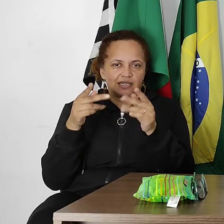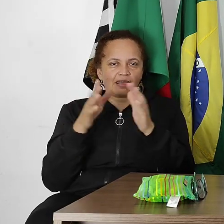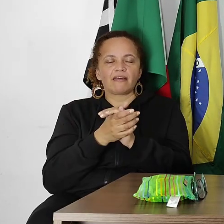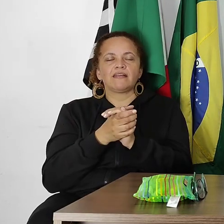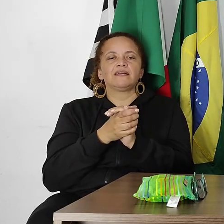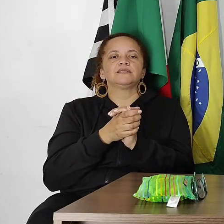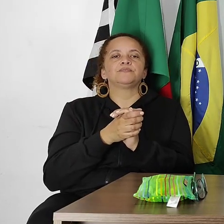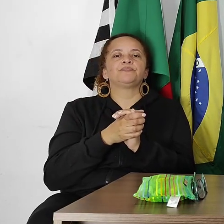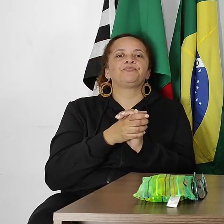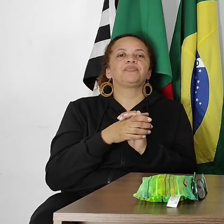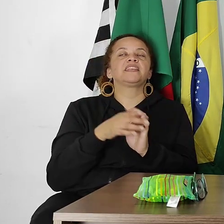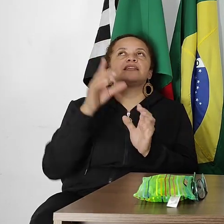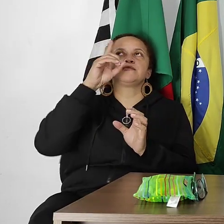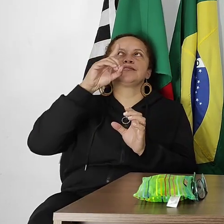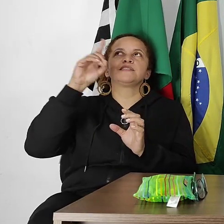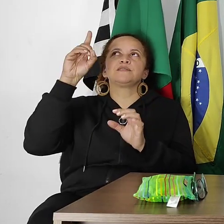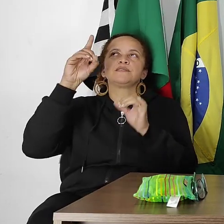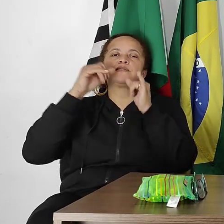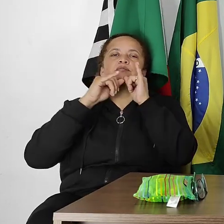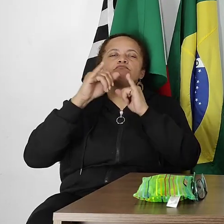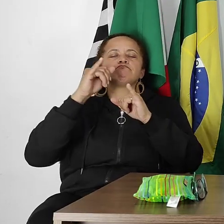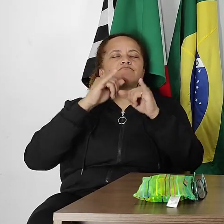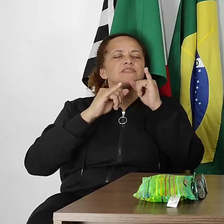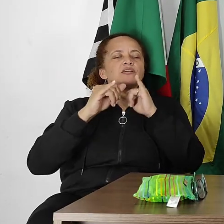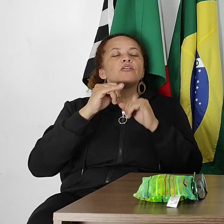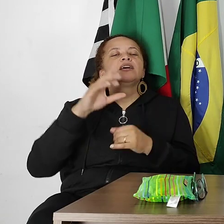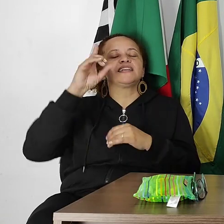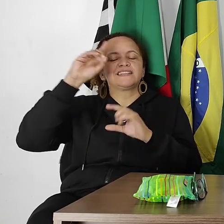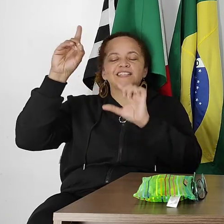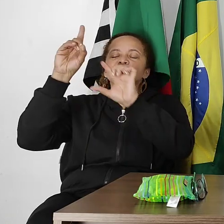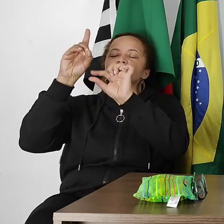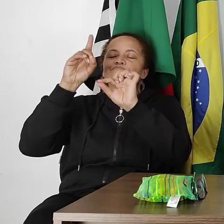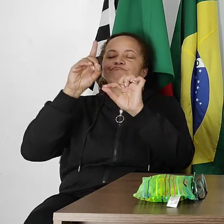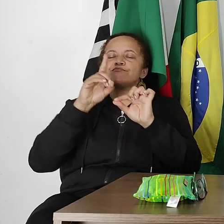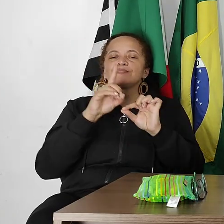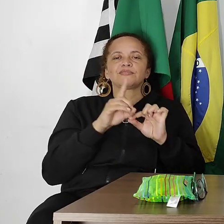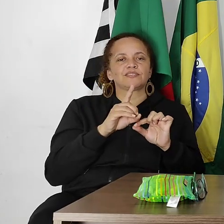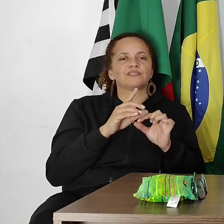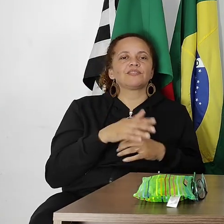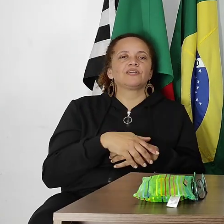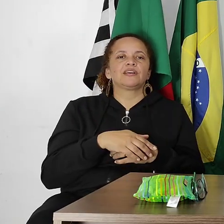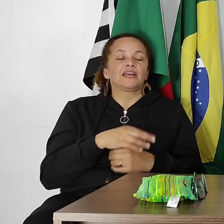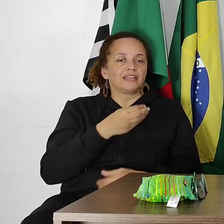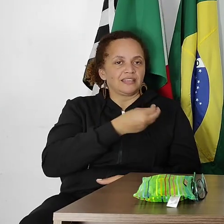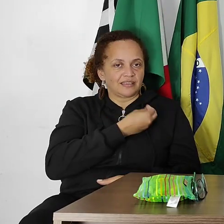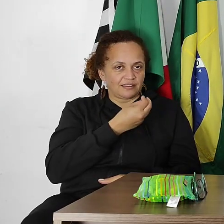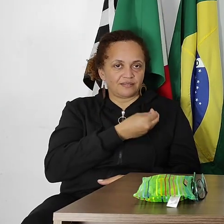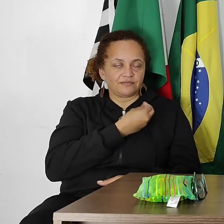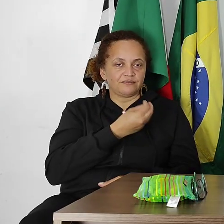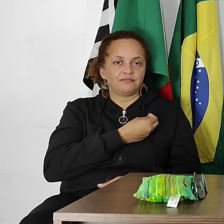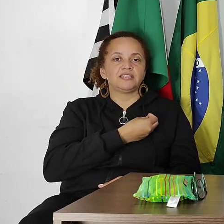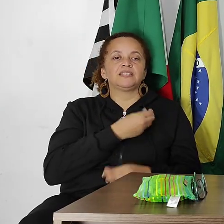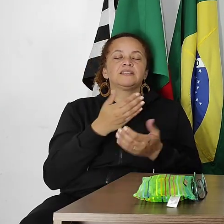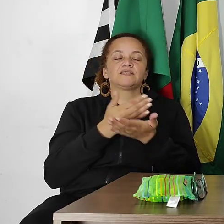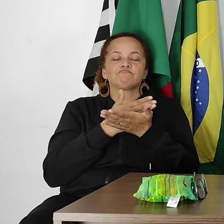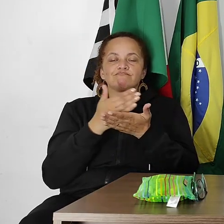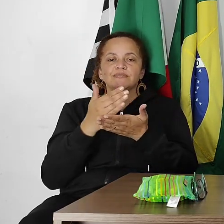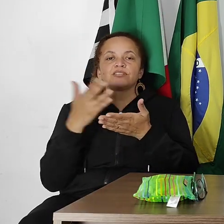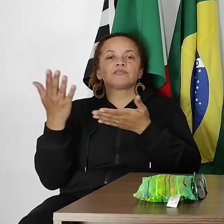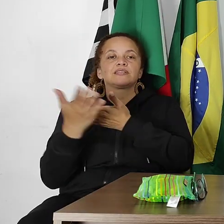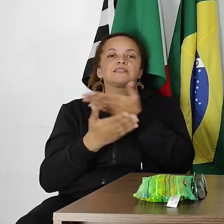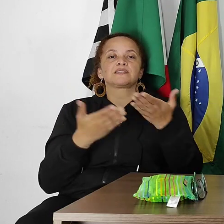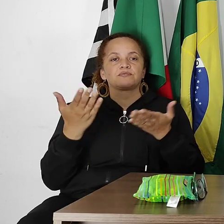chamou ele aceitou Jesus e a vida dele começou a mudar. Eu não lembro quanto tempo ele ficou no semiaberto, mas foi